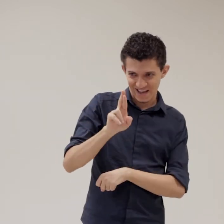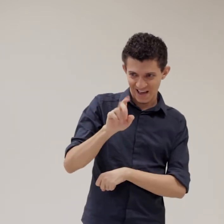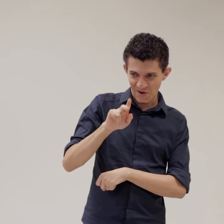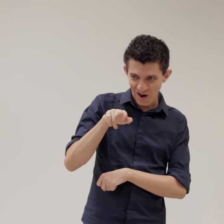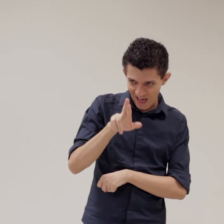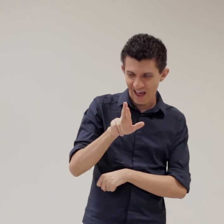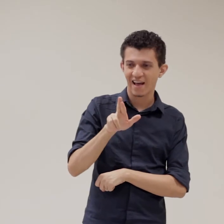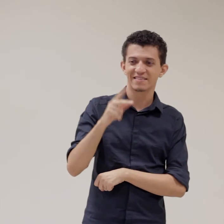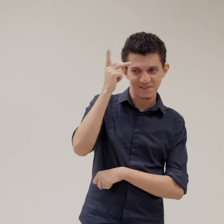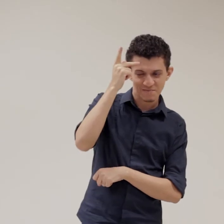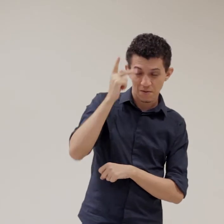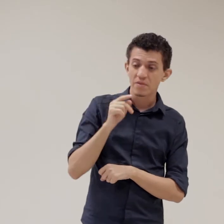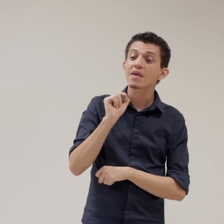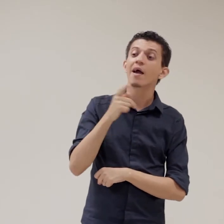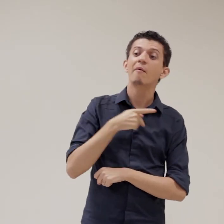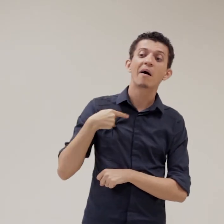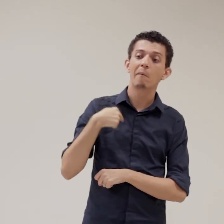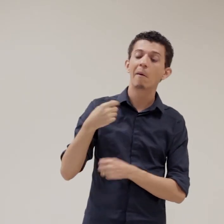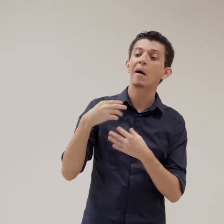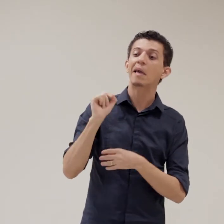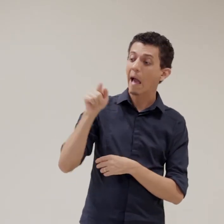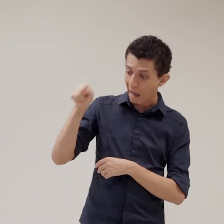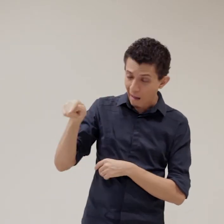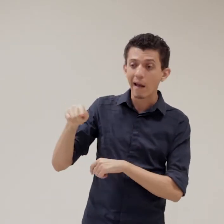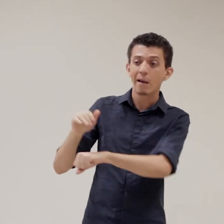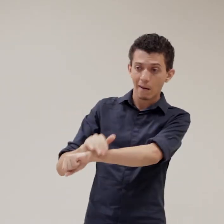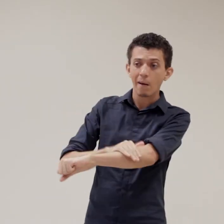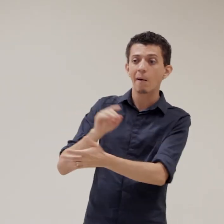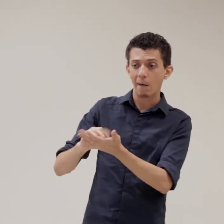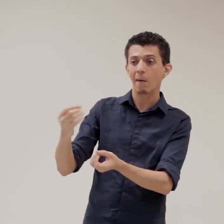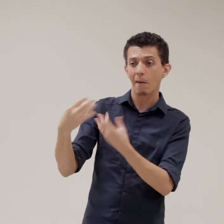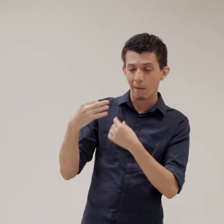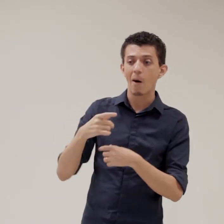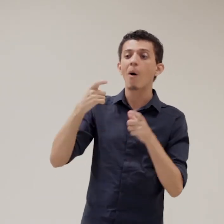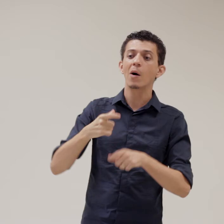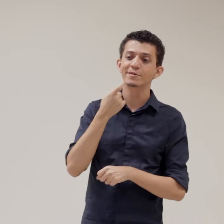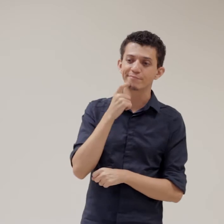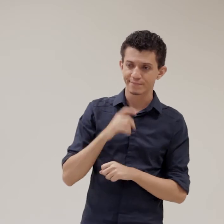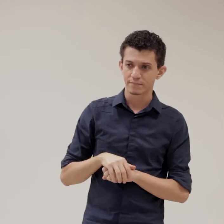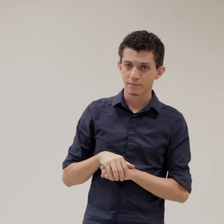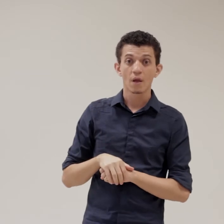a área que até então era praticamente inexplorada pelos evangélicos. Logo havia 8 surdos